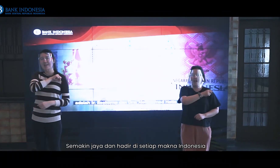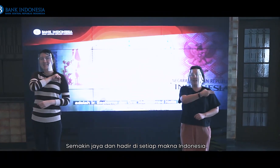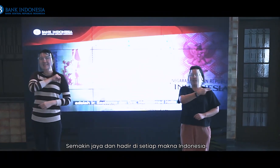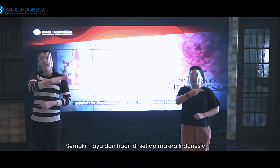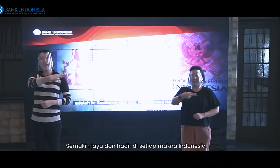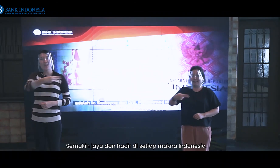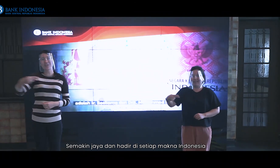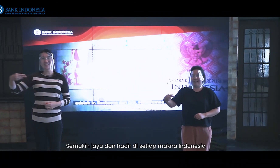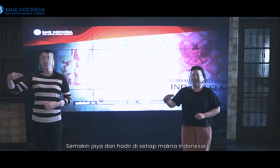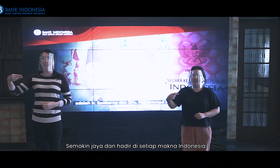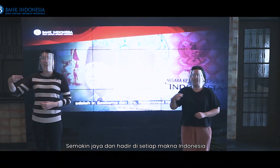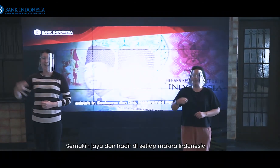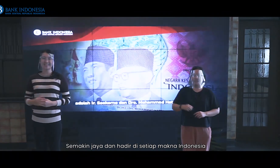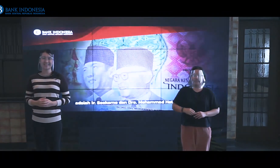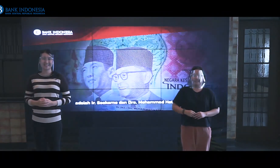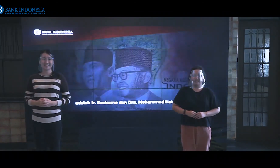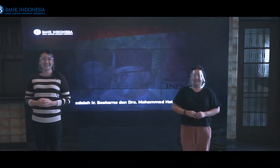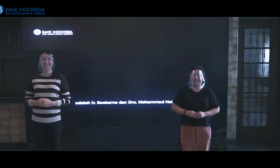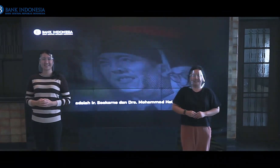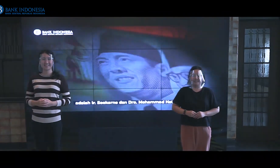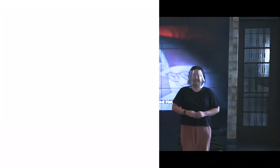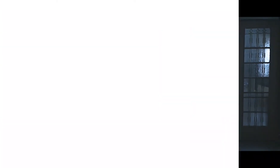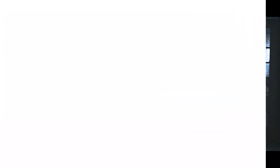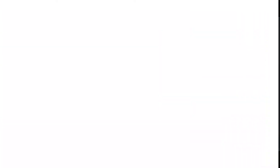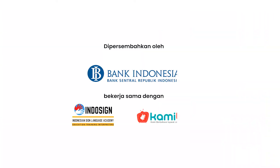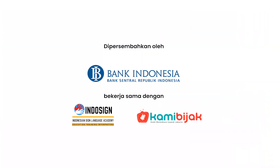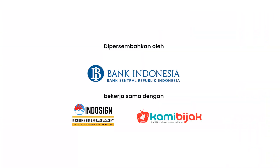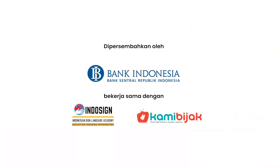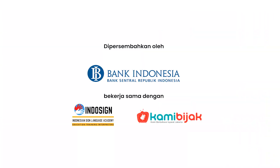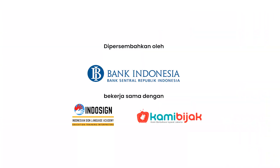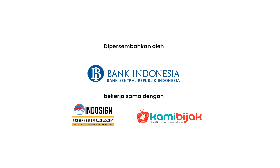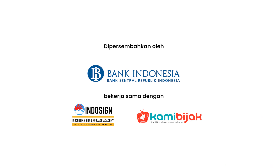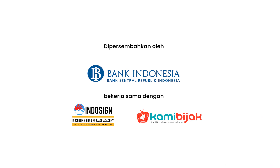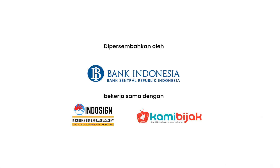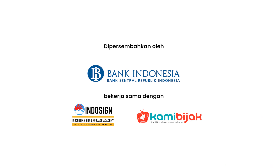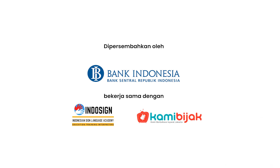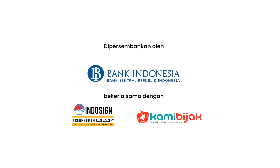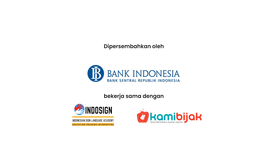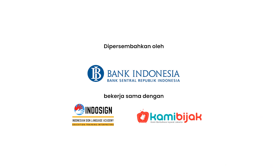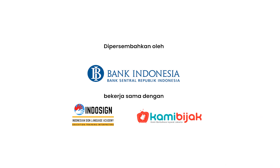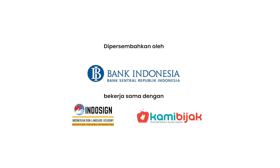Dengan karya yang nyata. Musik.